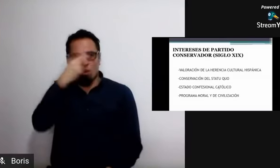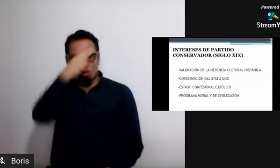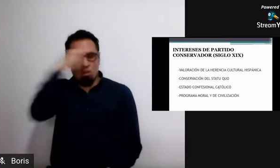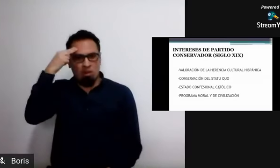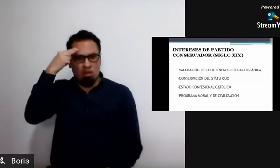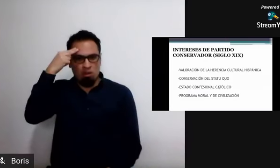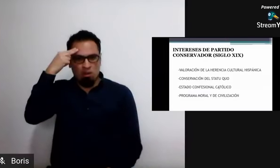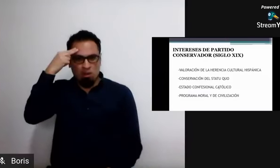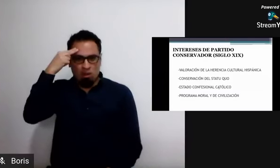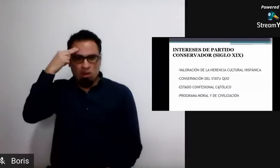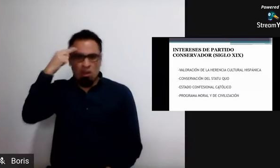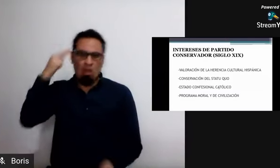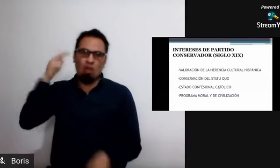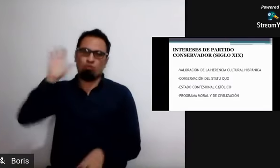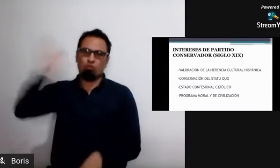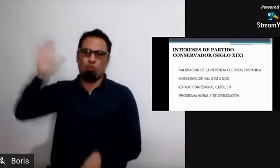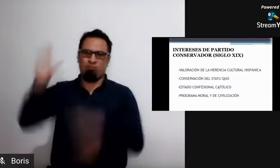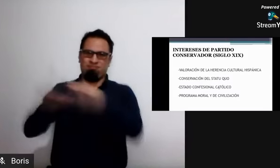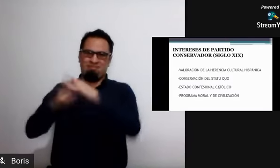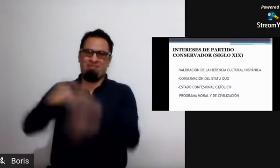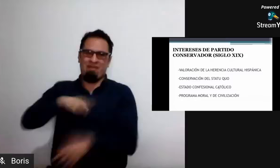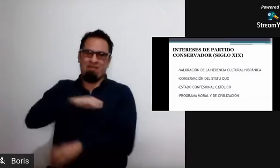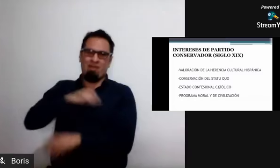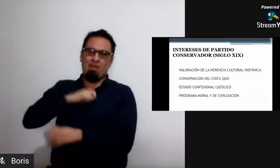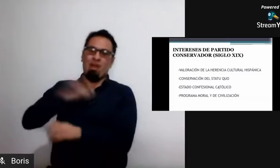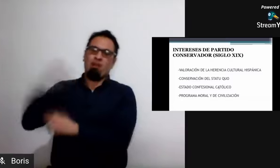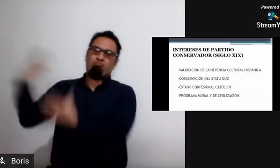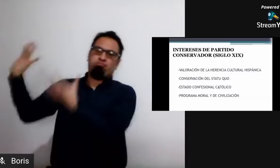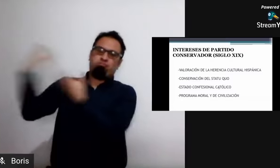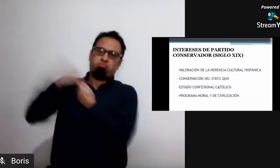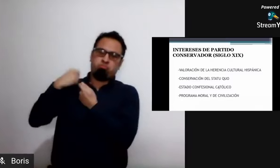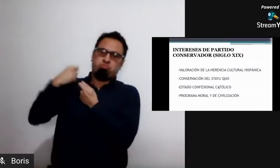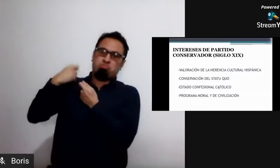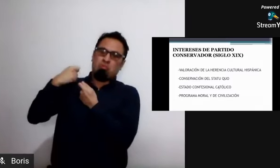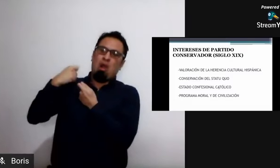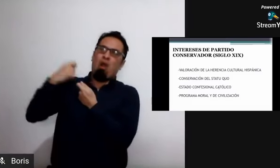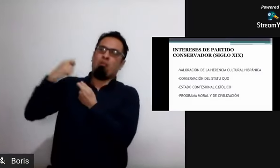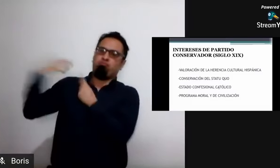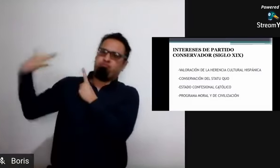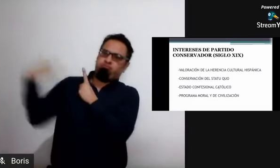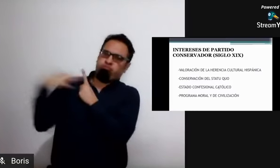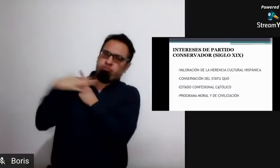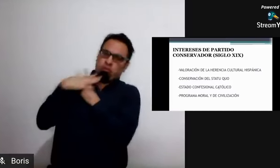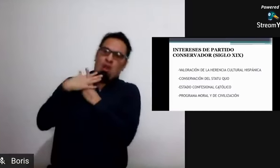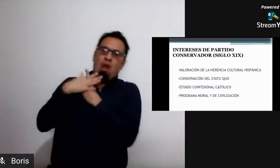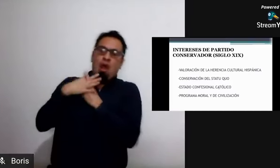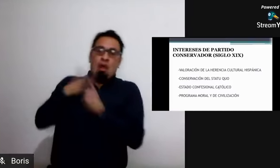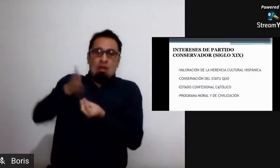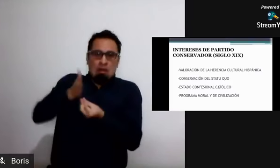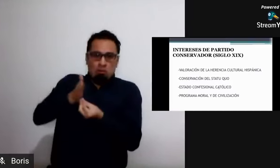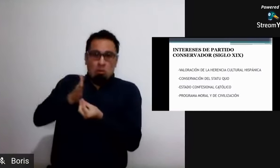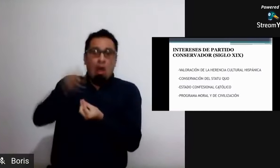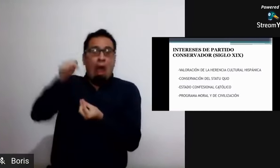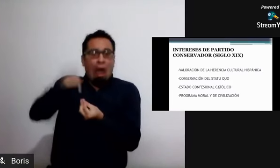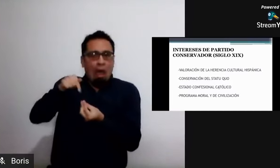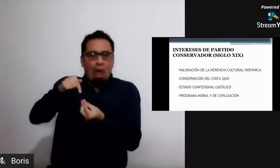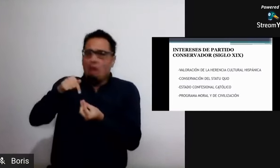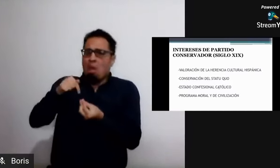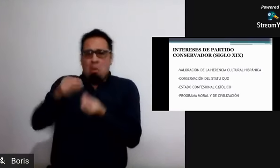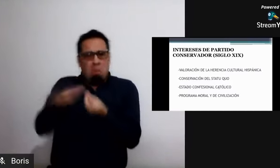También, como les hablaba anteriormente, una relación y una vinculación con el Estado confesional católico, con